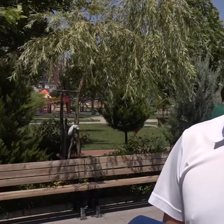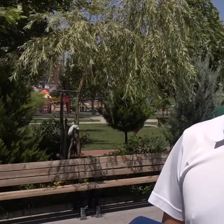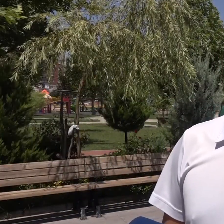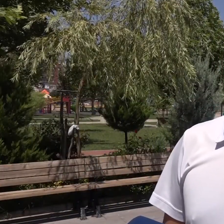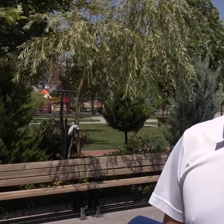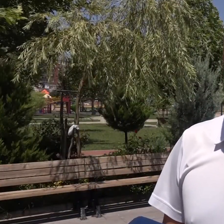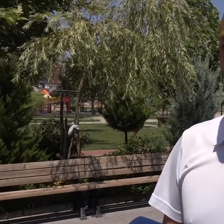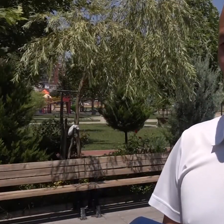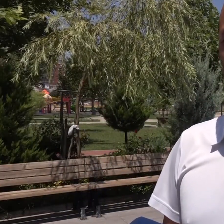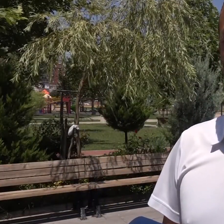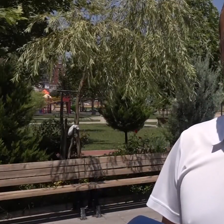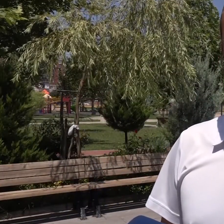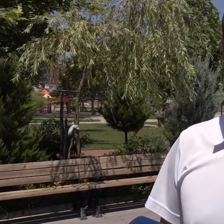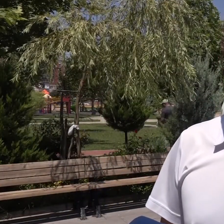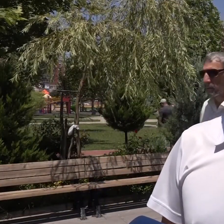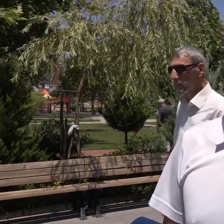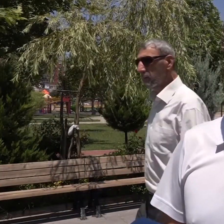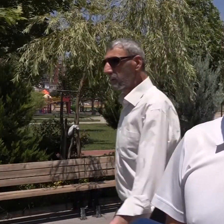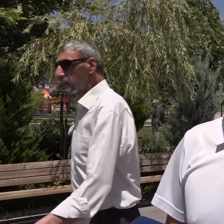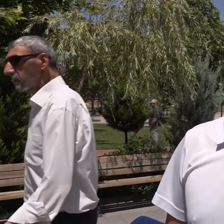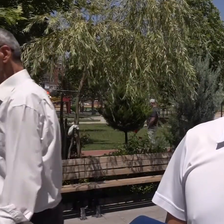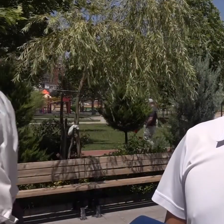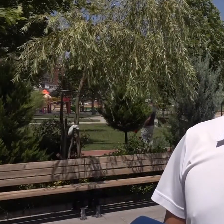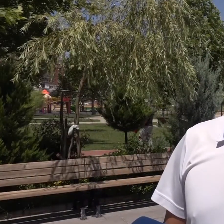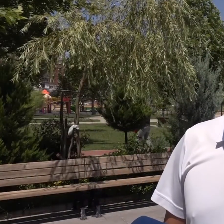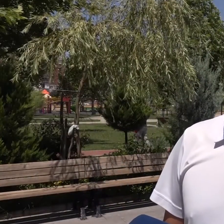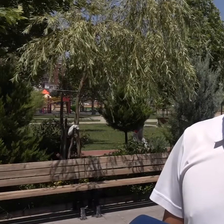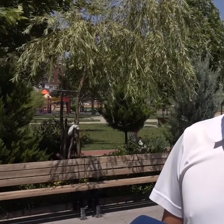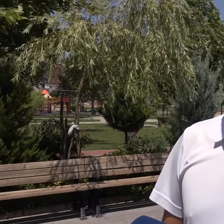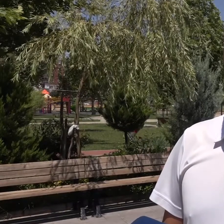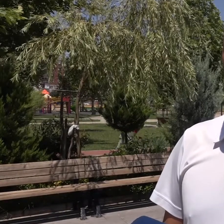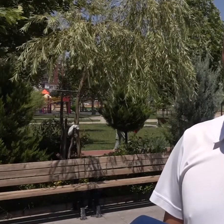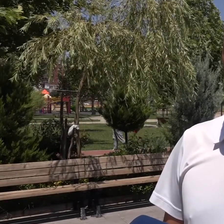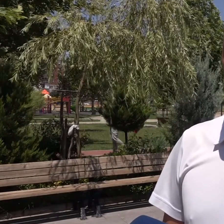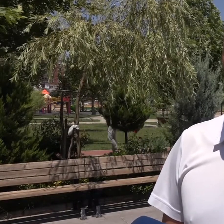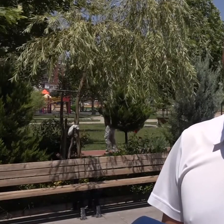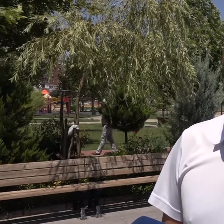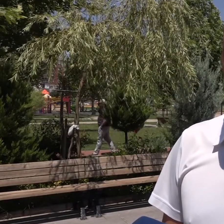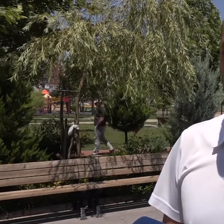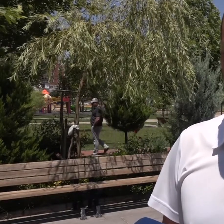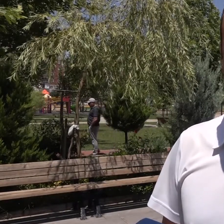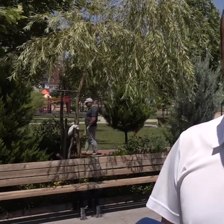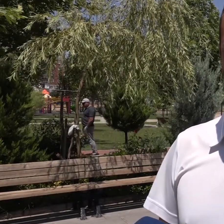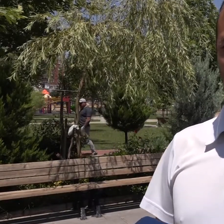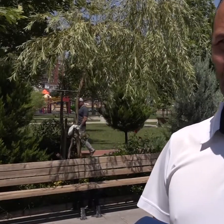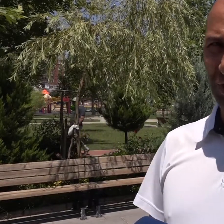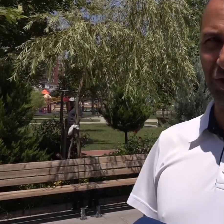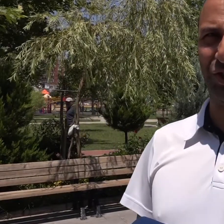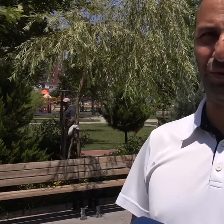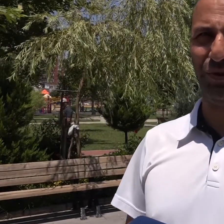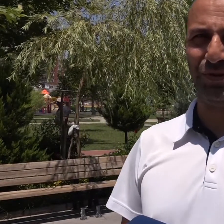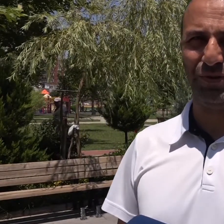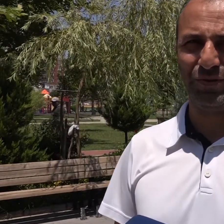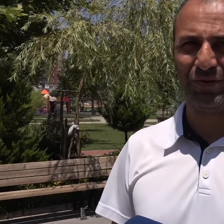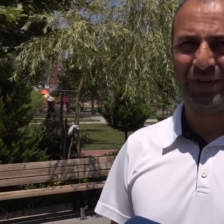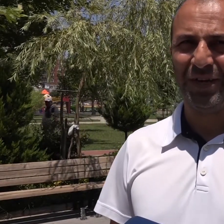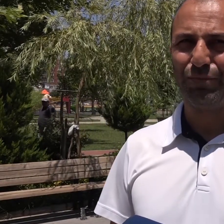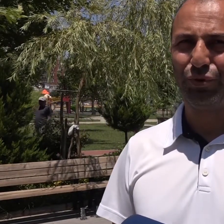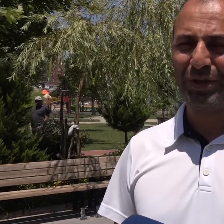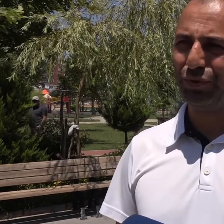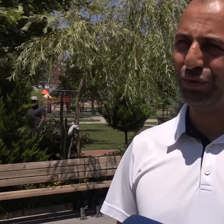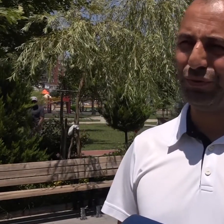için büyük bir zenginlik olduğunu düşündüm. Bu uygulamayı başlatan özellikle Diyanet İşleri Başkanımıza buradan teşekkür